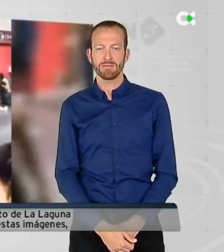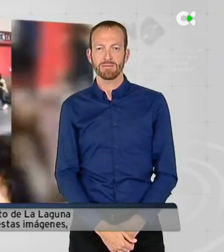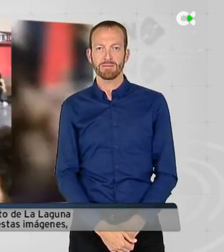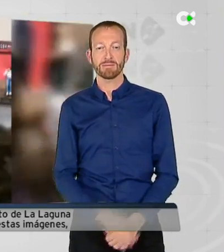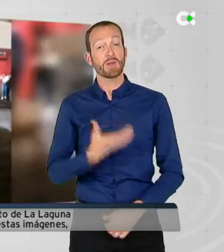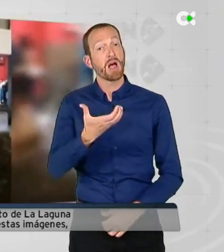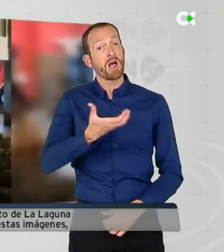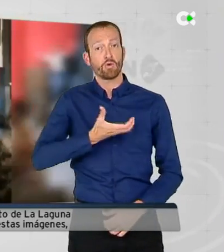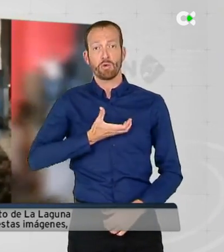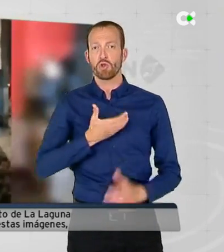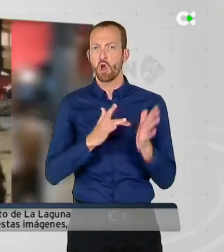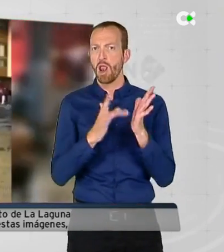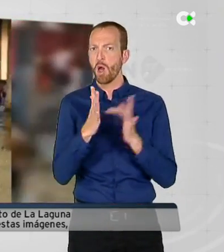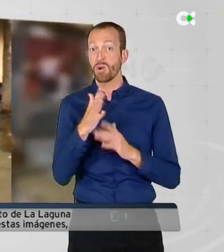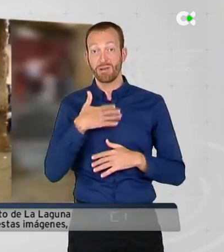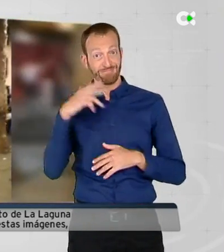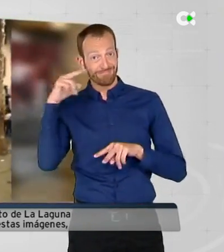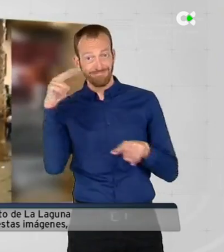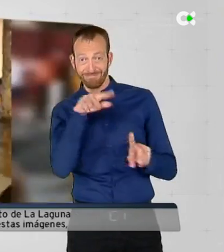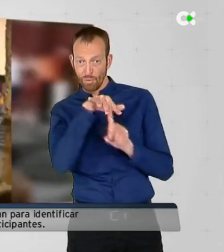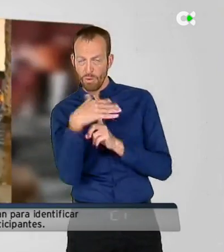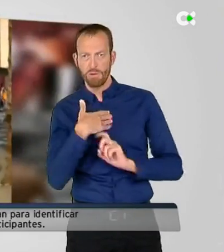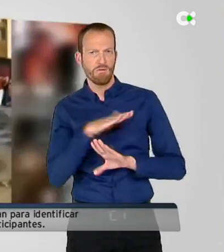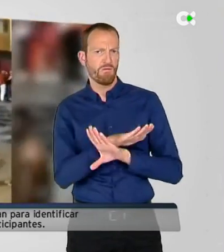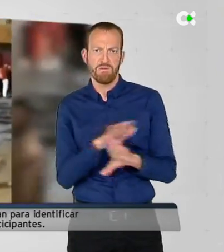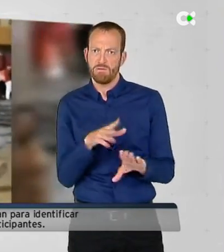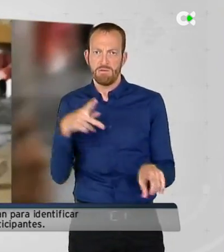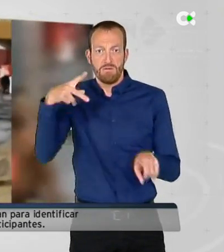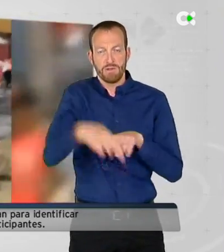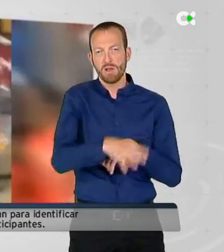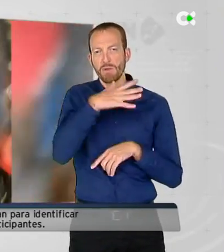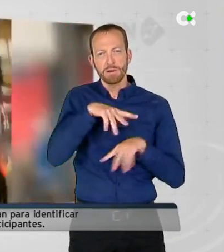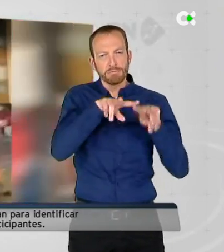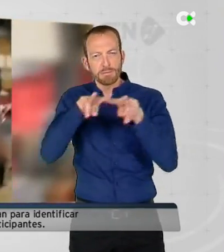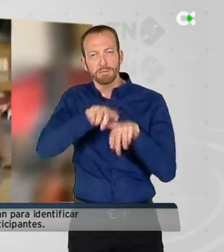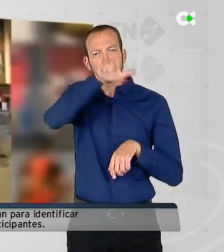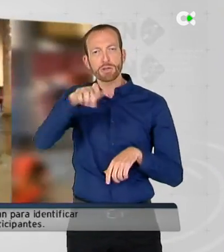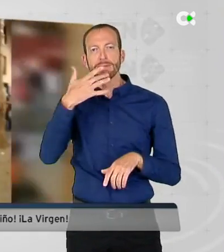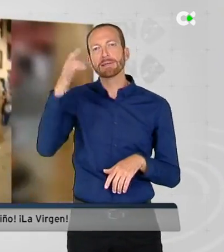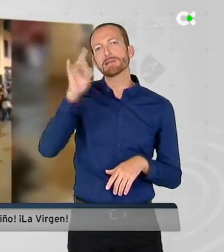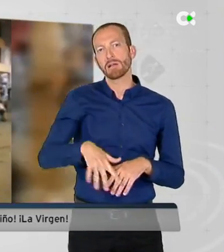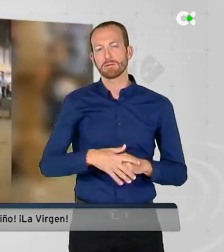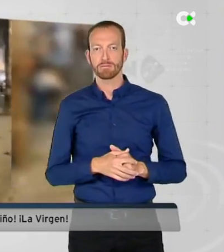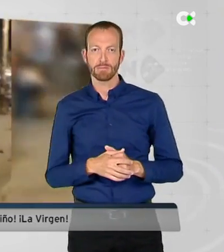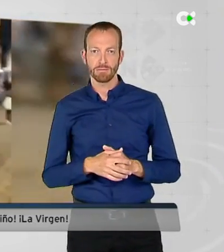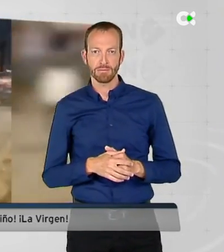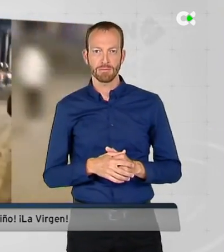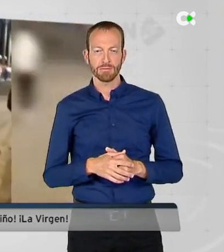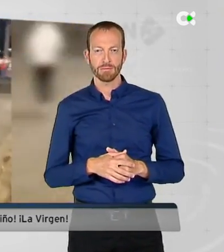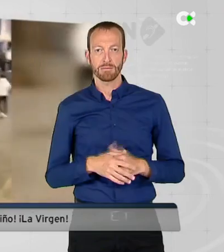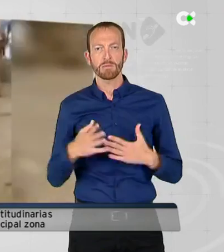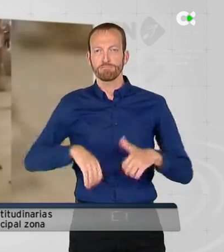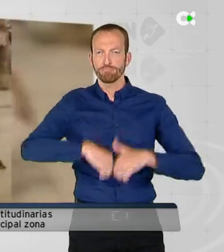El Ayuntamiento de La Laguna quiere evitar estas imágenes que ya se analizan para identificar a los participantes. ¡Ese ramo, niño, la vida!